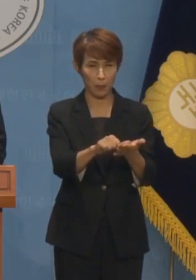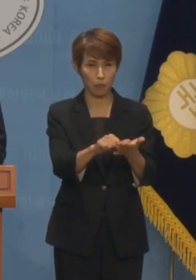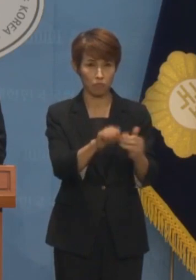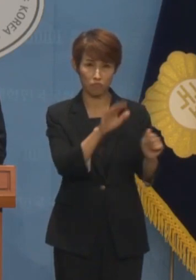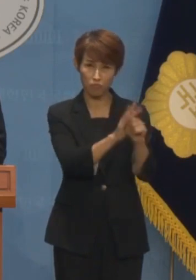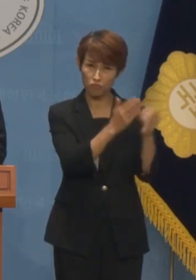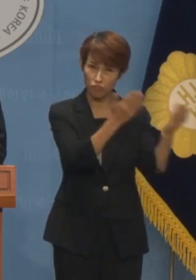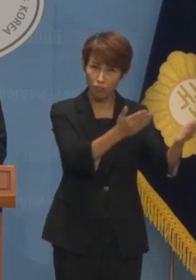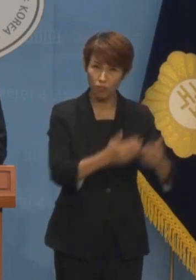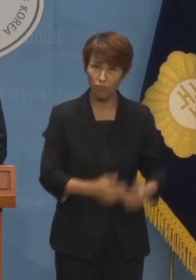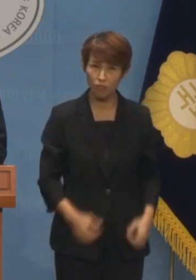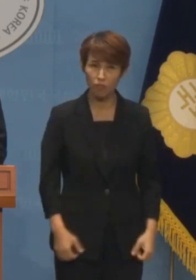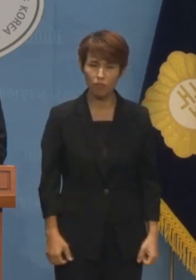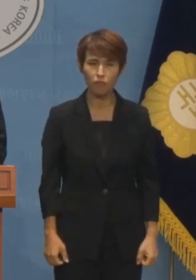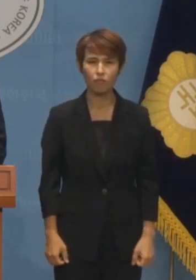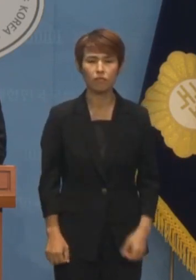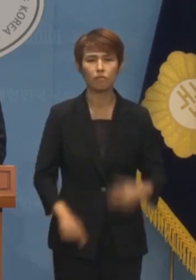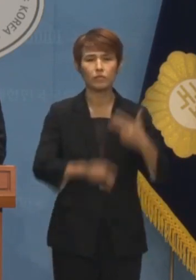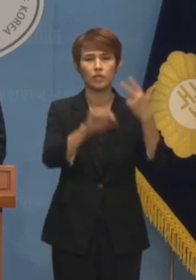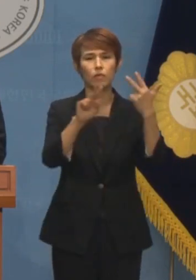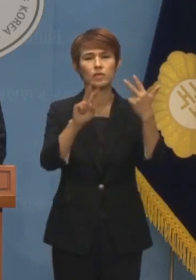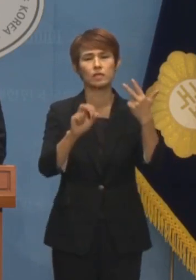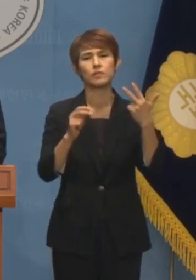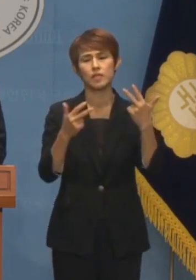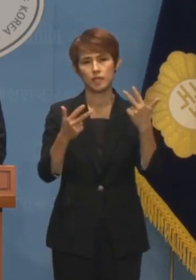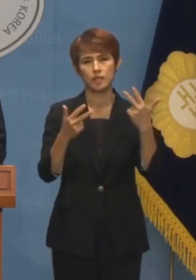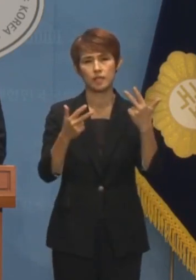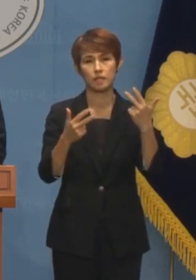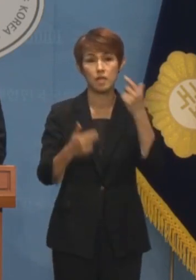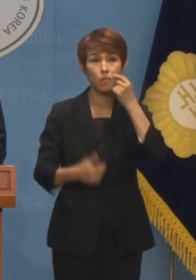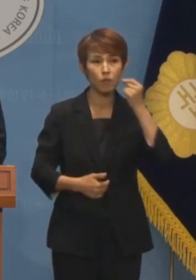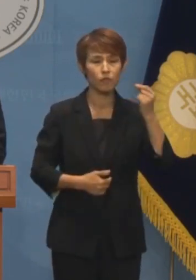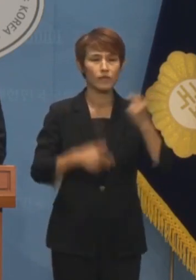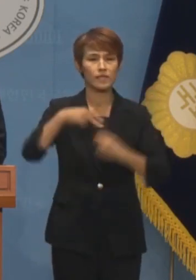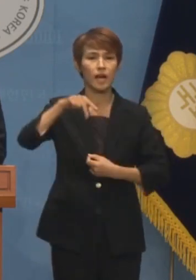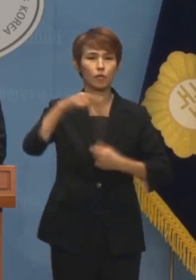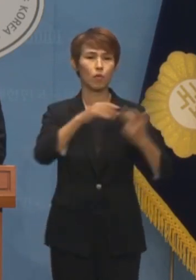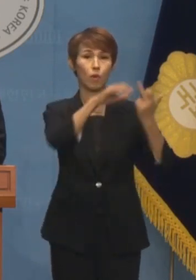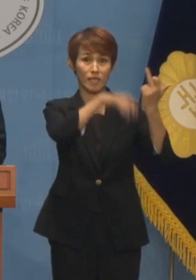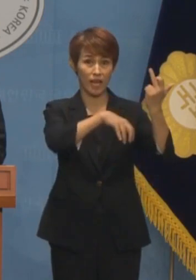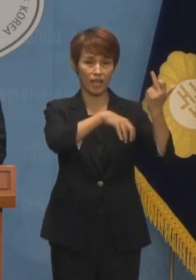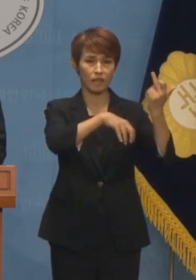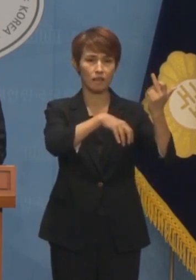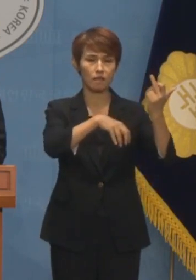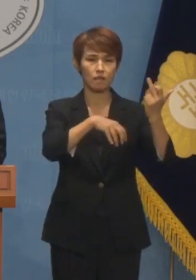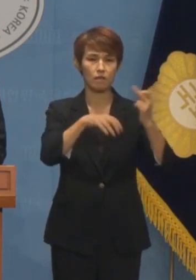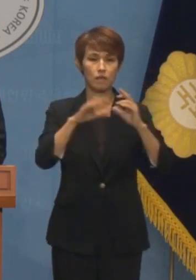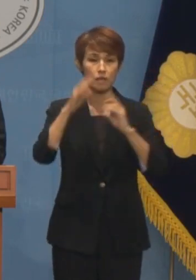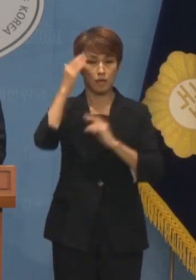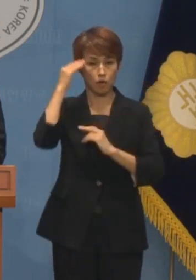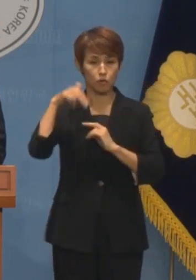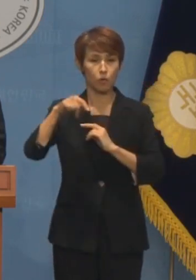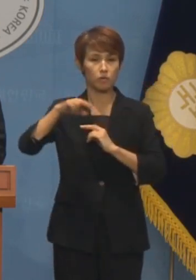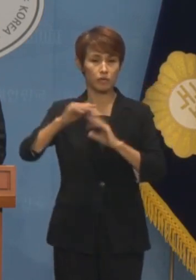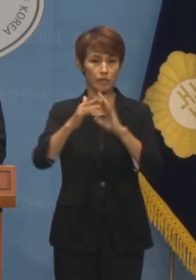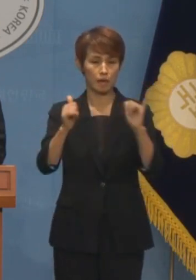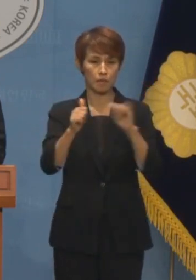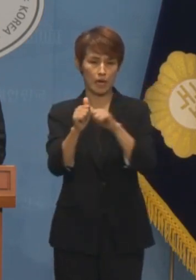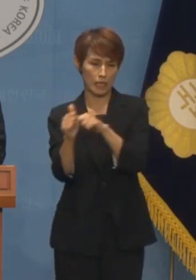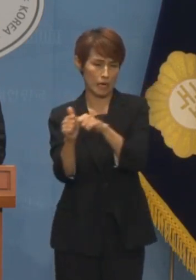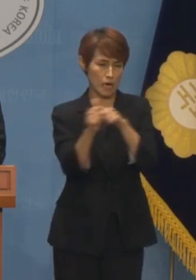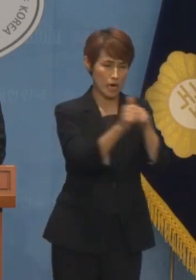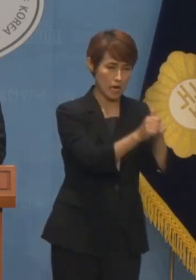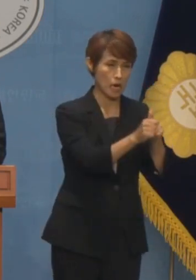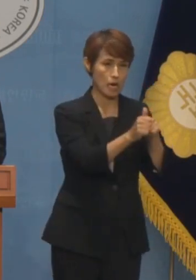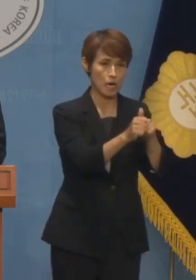것입니까? 7월 27일 일본의 사도 강산이 조선인 강제노동이라는 역사적 사실이 표기되지